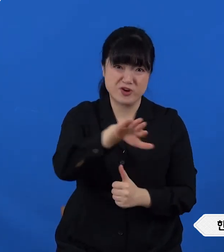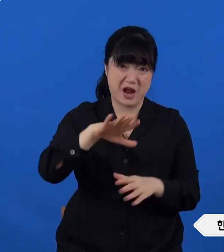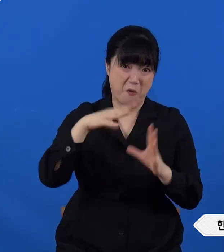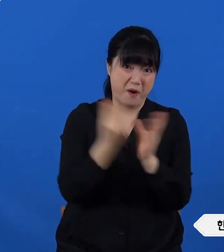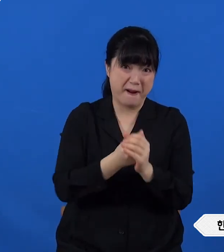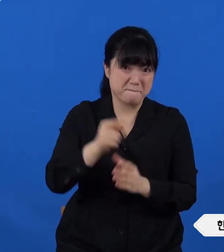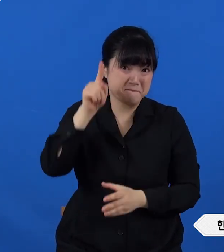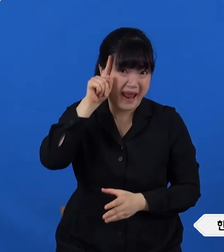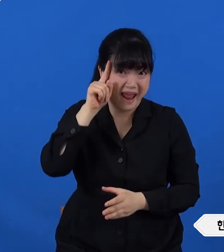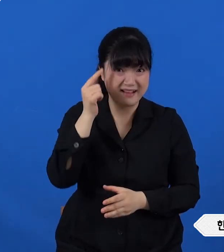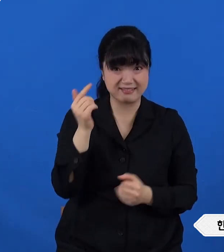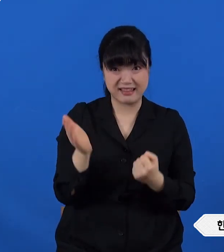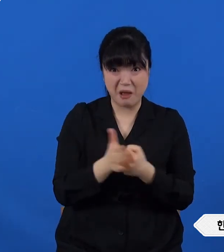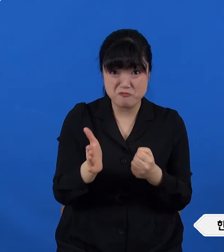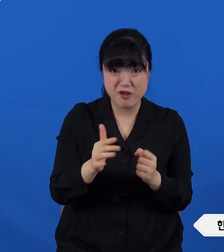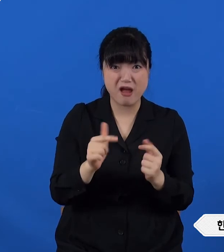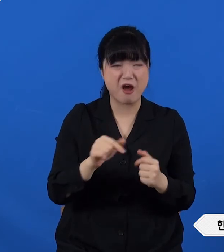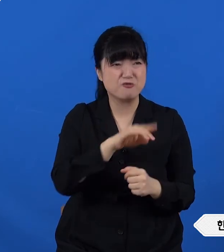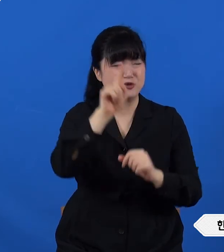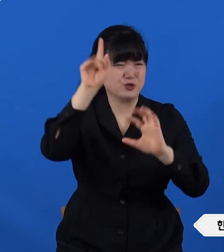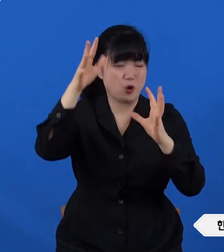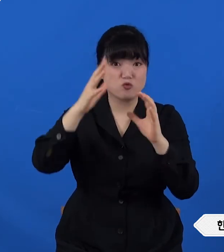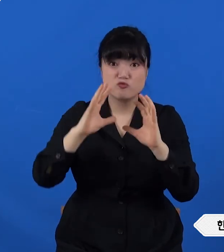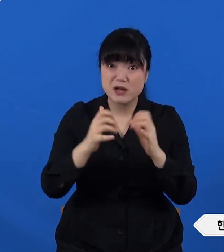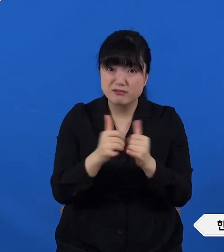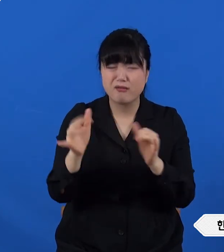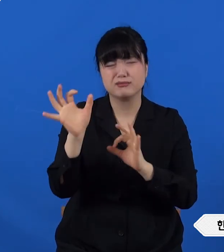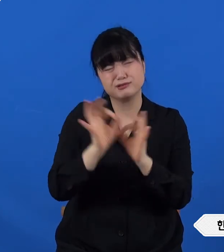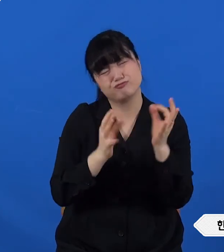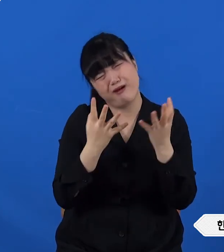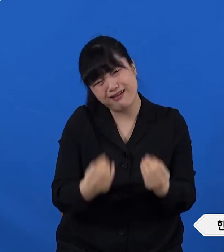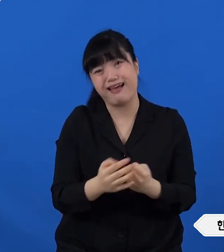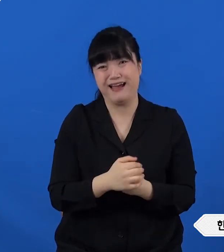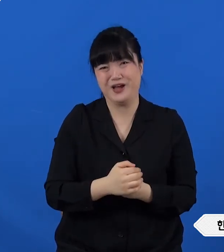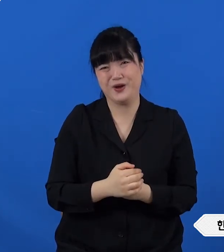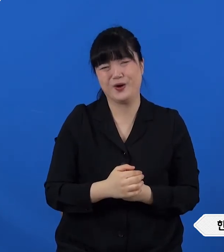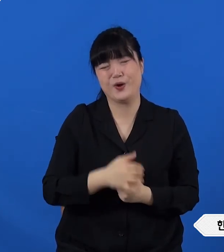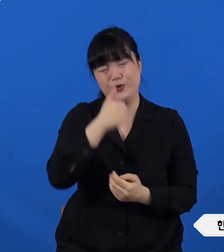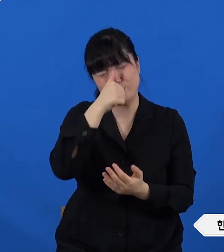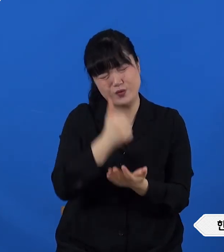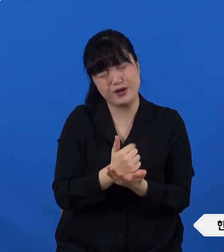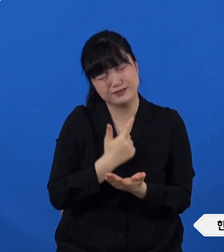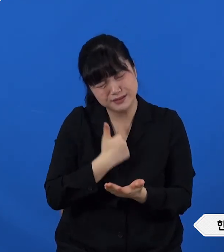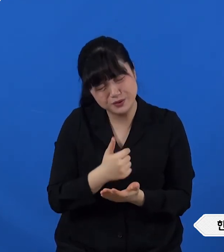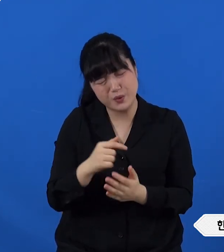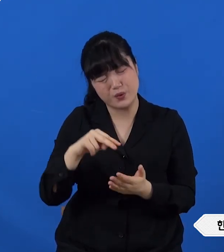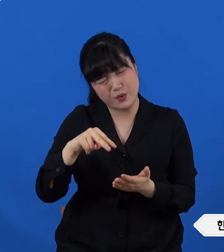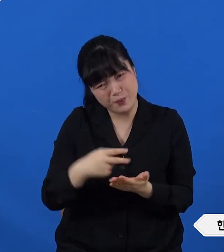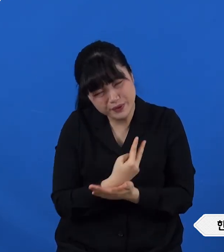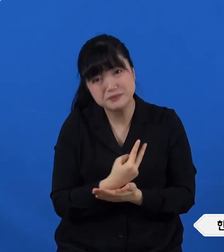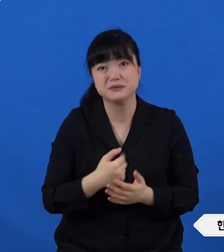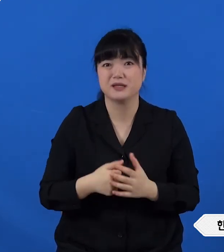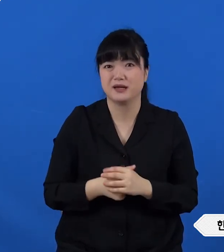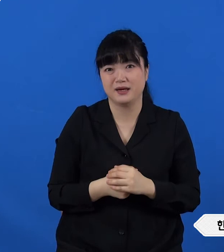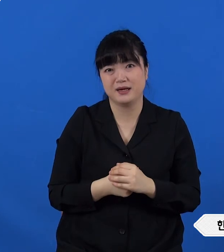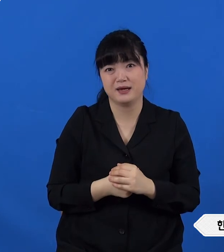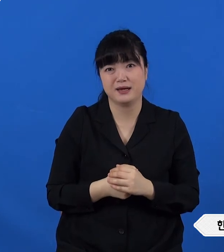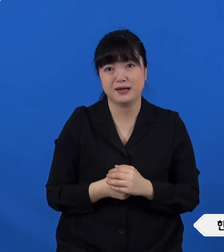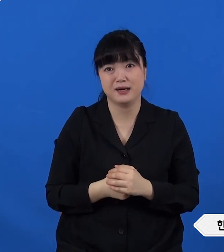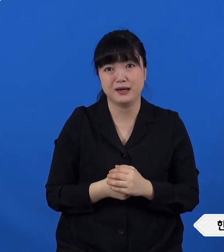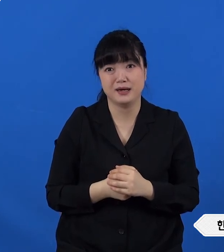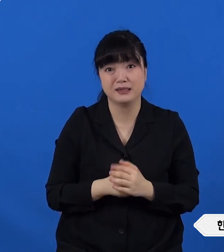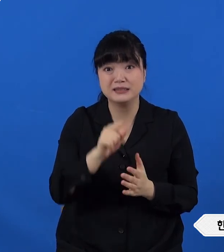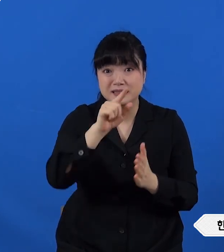아닙니다. 우리 천국 백성도 실수도 하고 죄짓고 넘어지기도 하고 하지요.